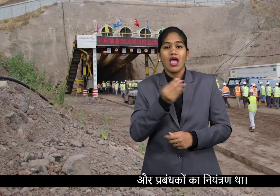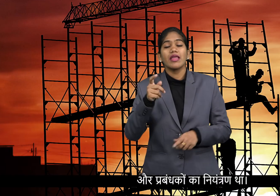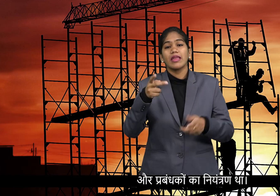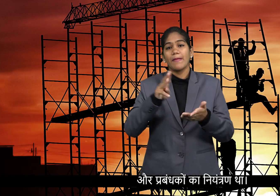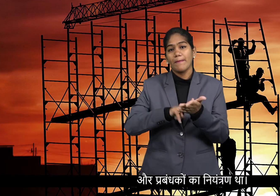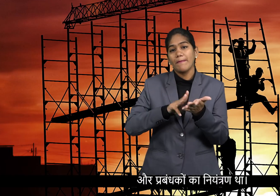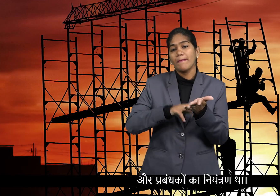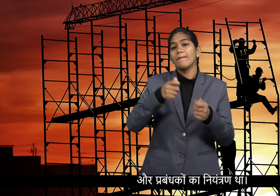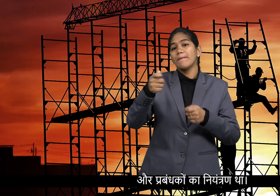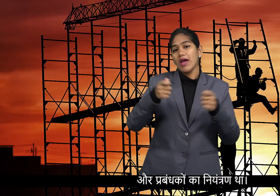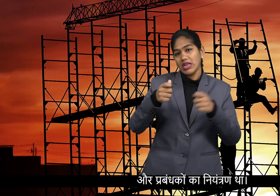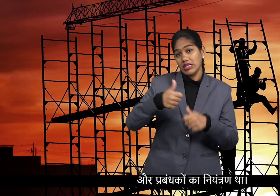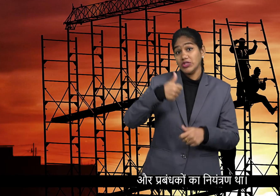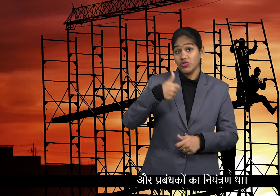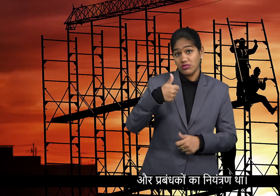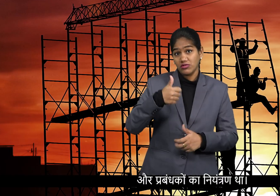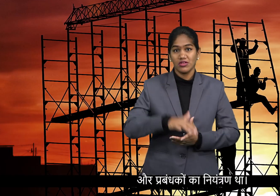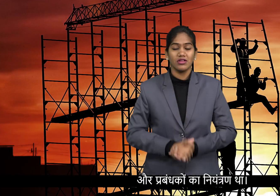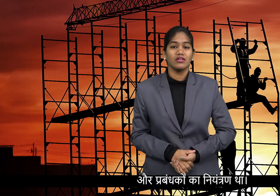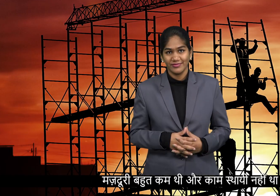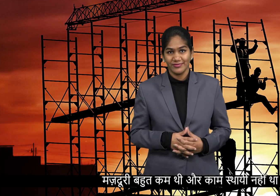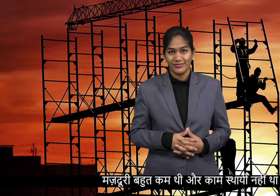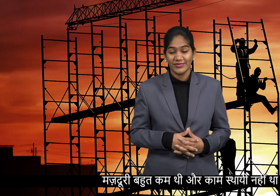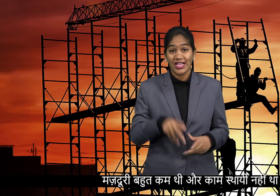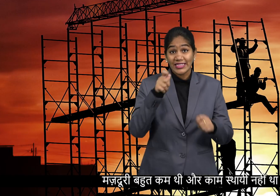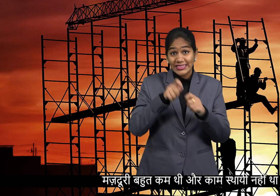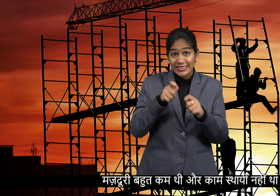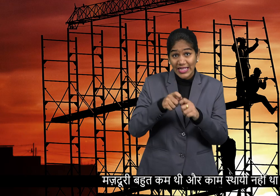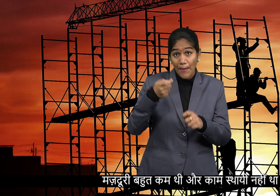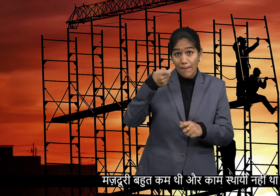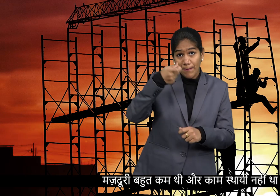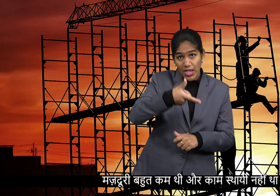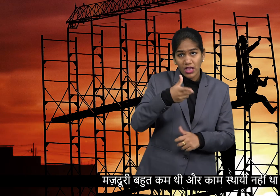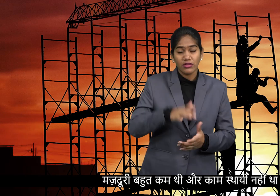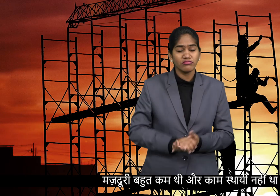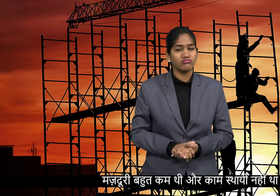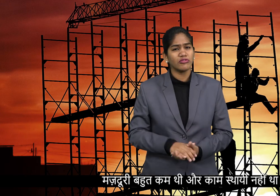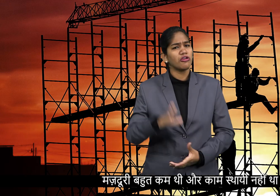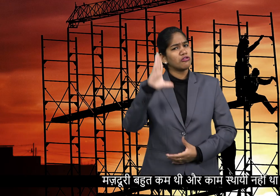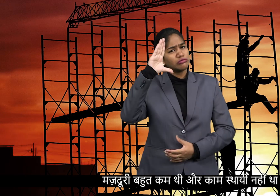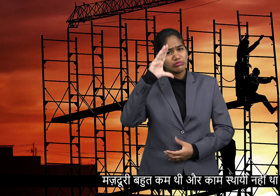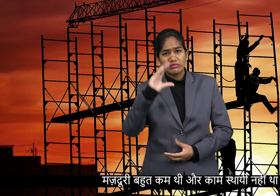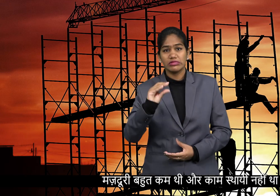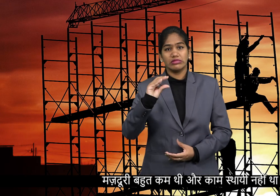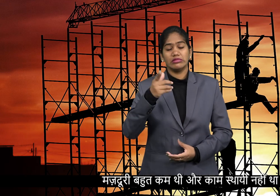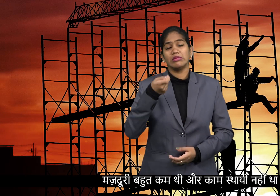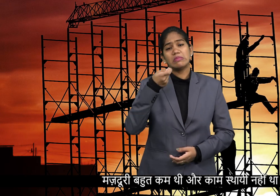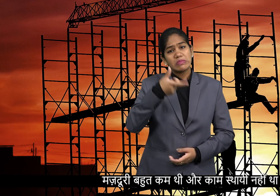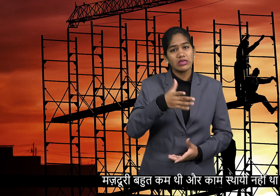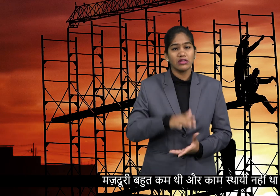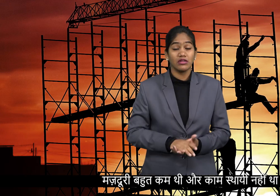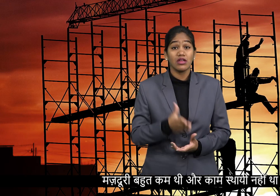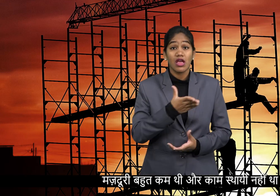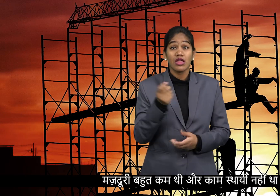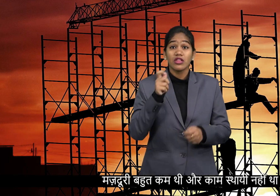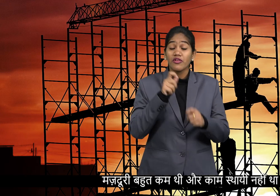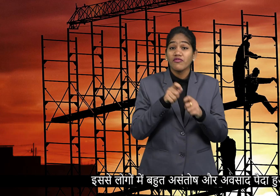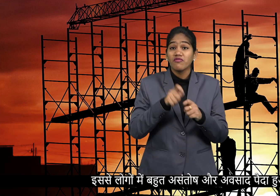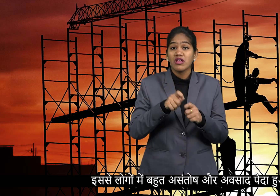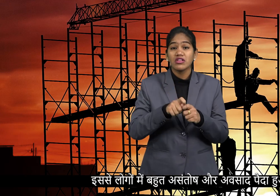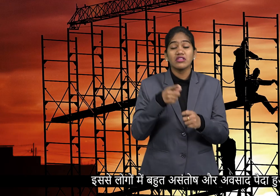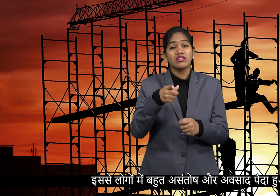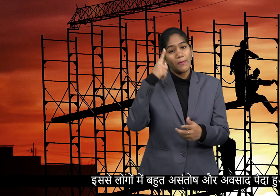और प्रबंधकों का नियंत्रण था। मजदूरी बहुत कम थी और काम स्थायी नहीं